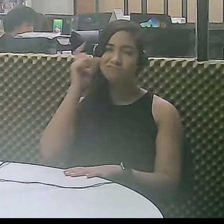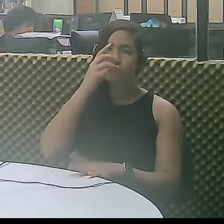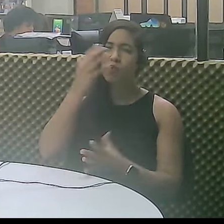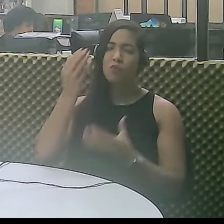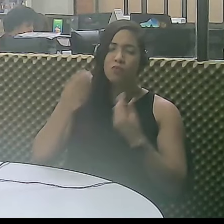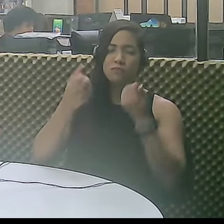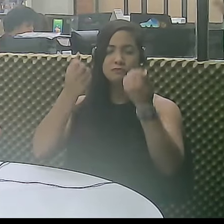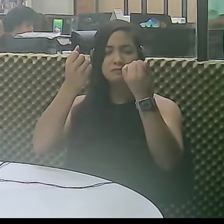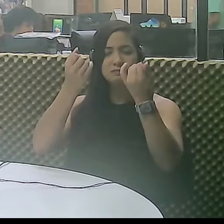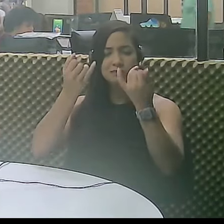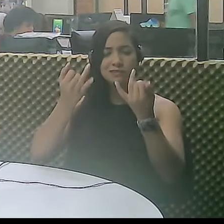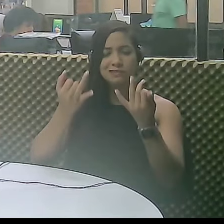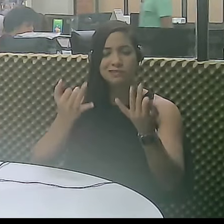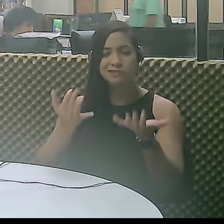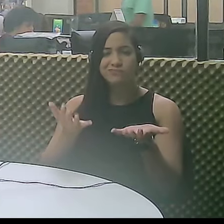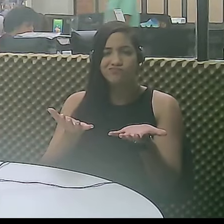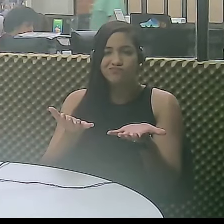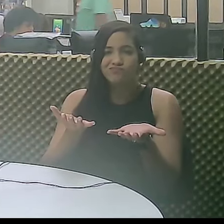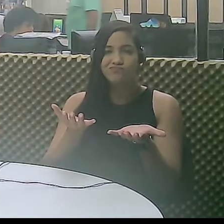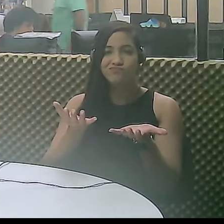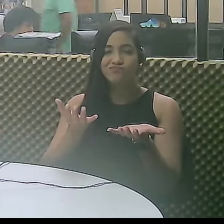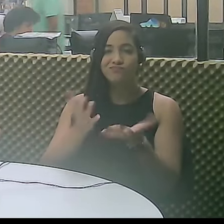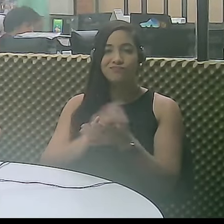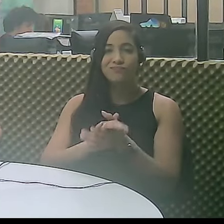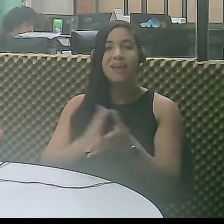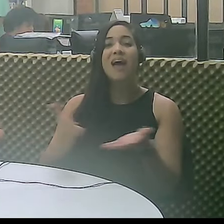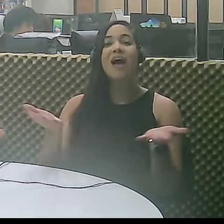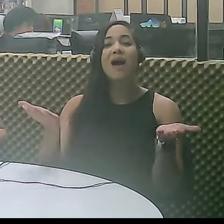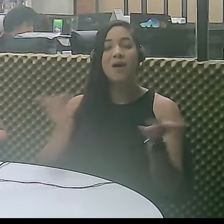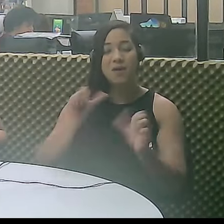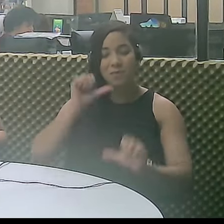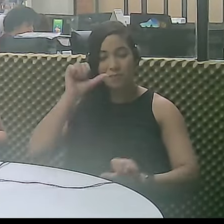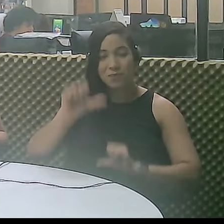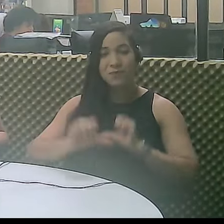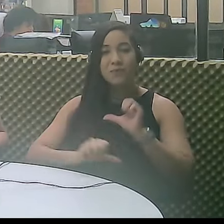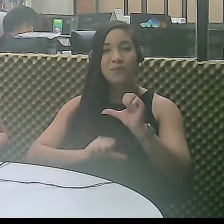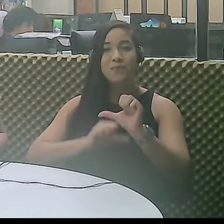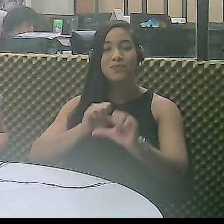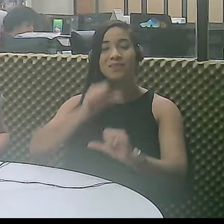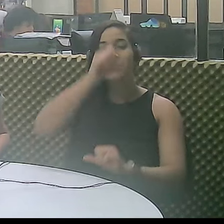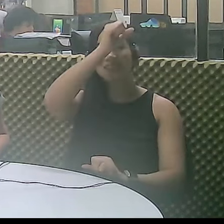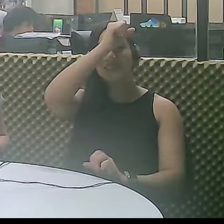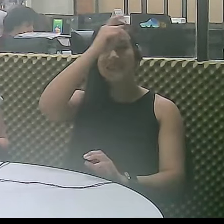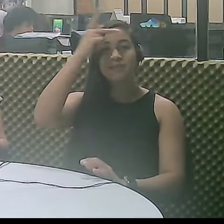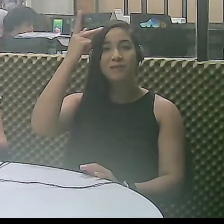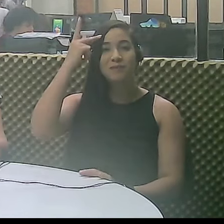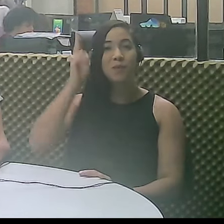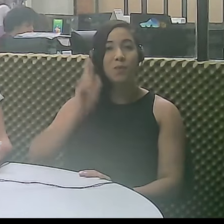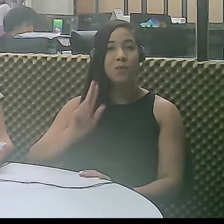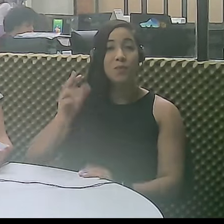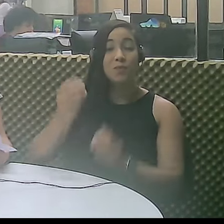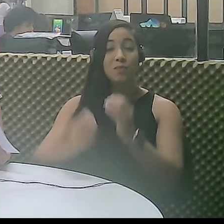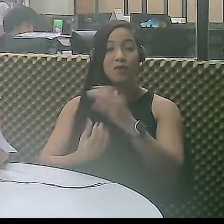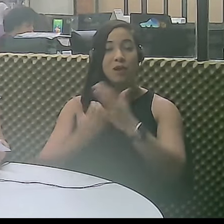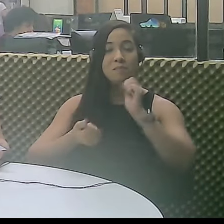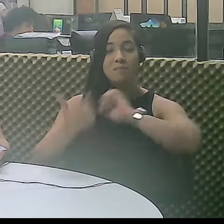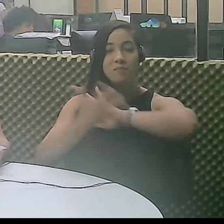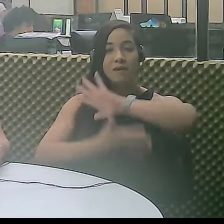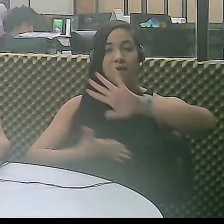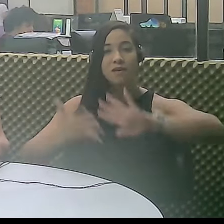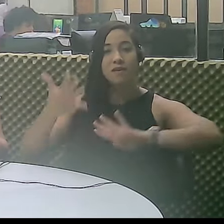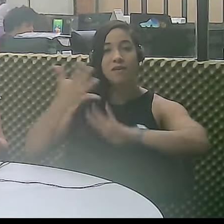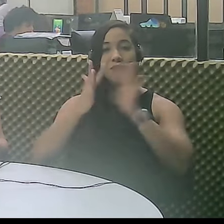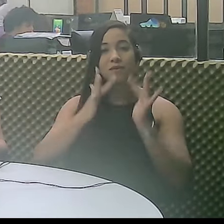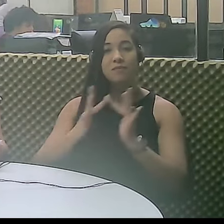ser entendida? Como explicar sua dor? Mas agora isso mudou. A Prefeitura de Uberlândia criou o Mãos que